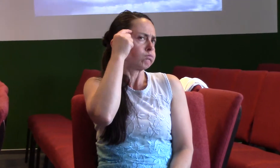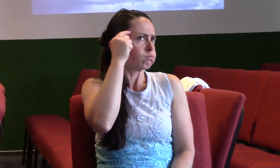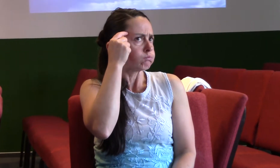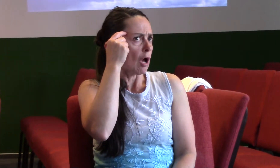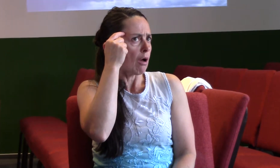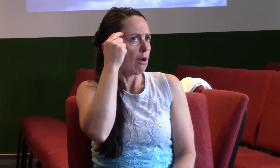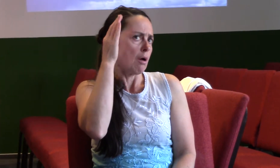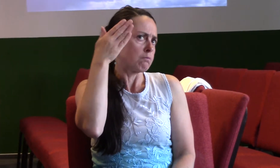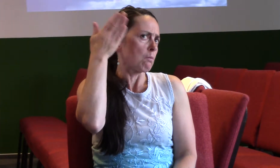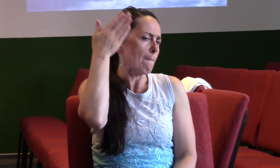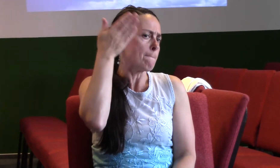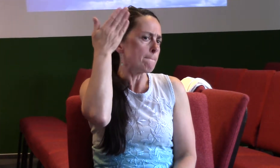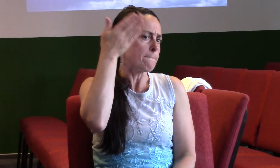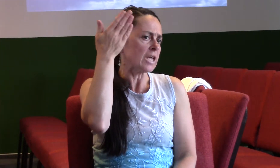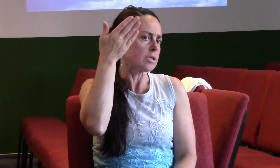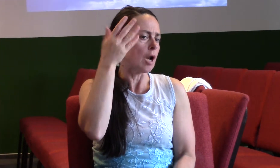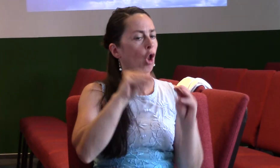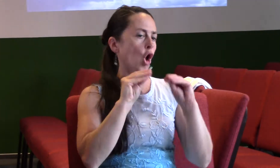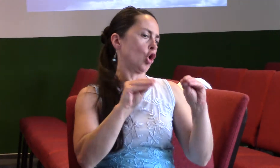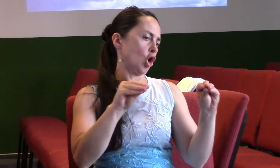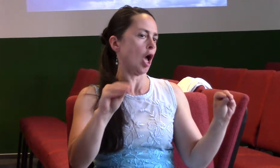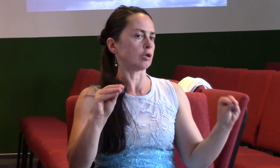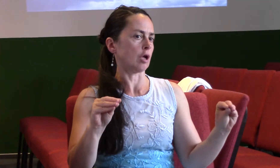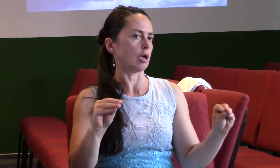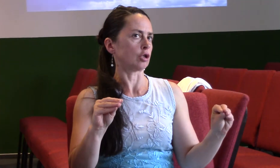jsem si toho všiml, když jsem si to připravoval.